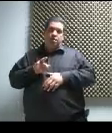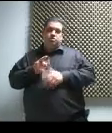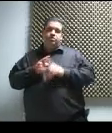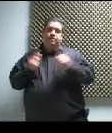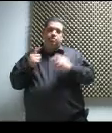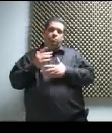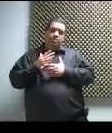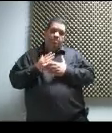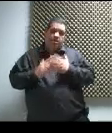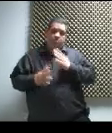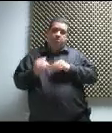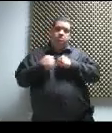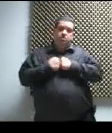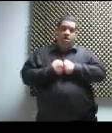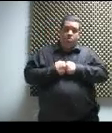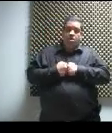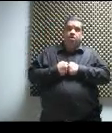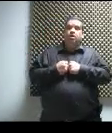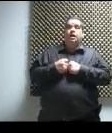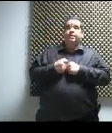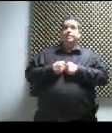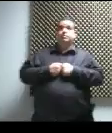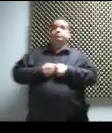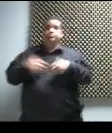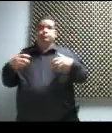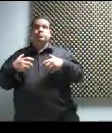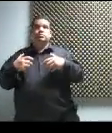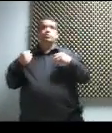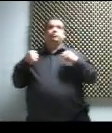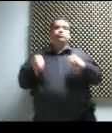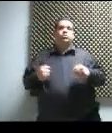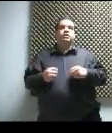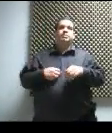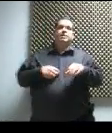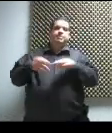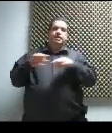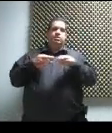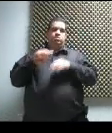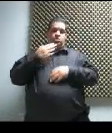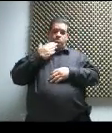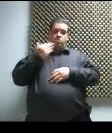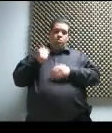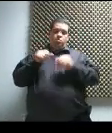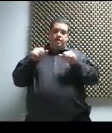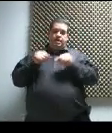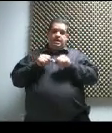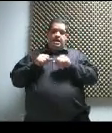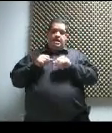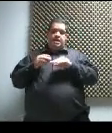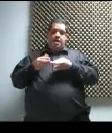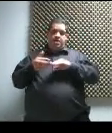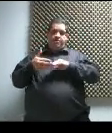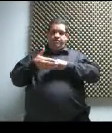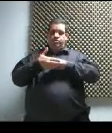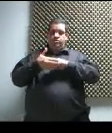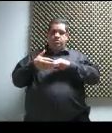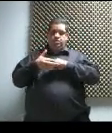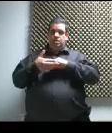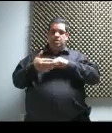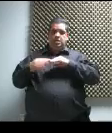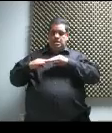Exacto. Contaría, ahí vendría algo fuerte. Ahora, para explicarte un poquito mejor, porque la zona fronteriza probablemente los